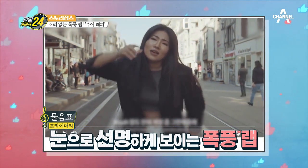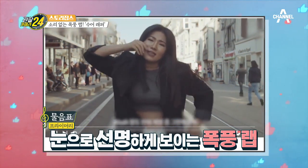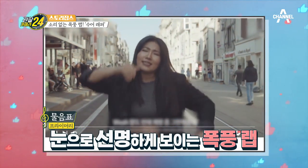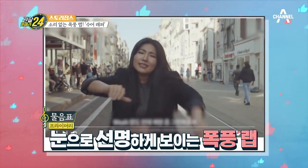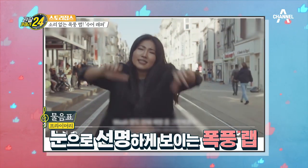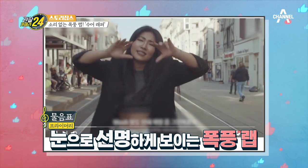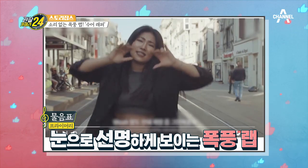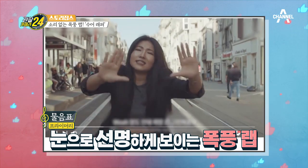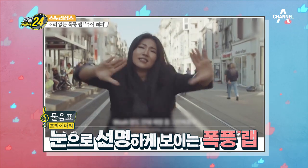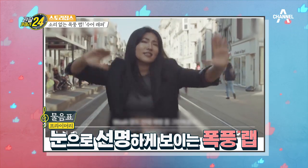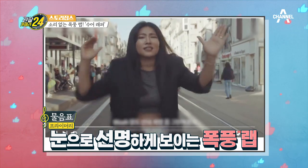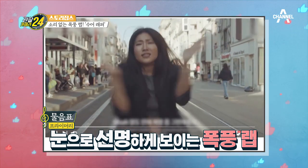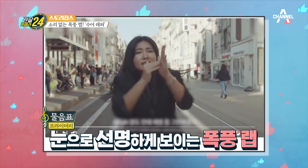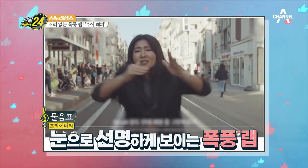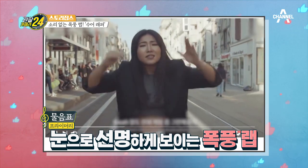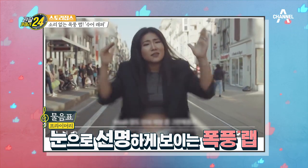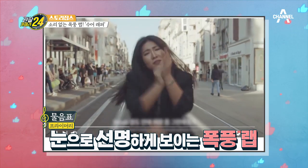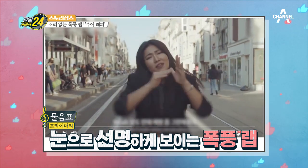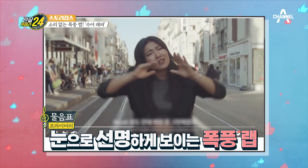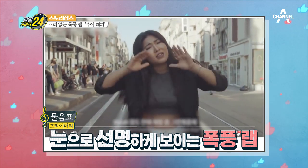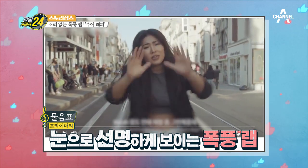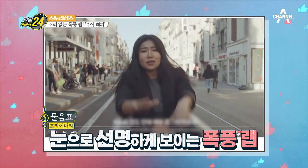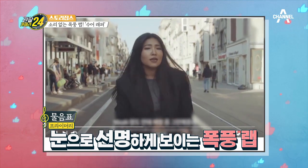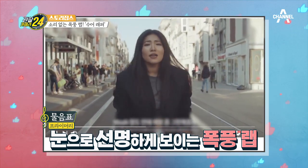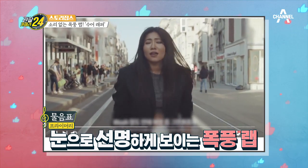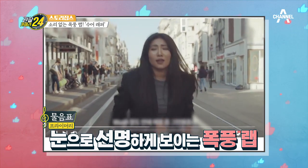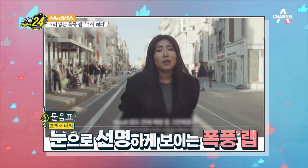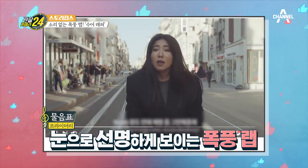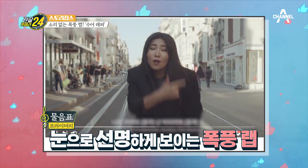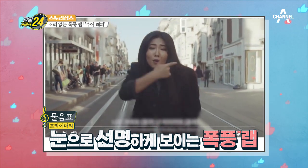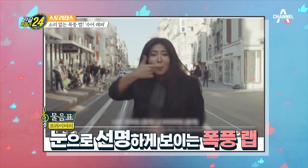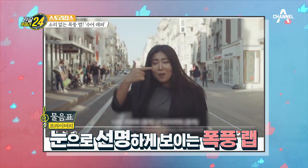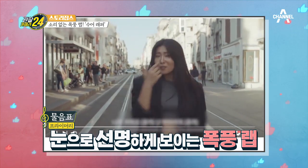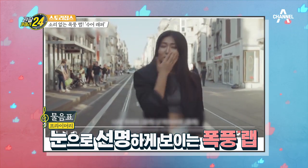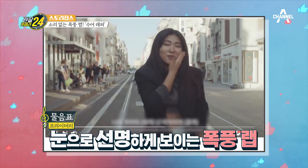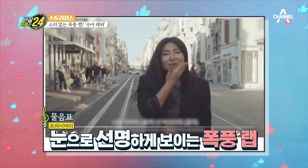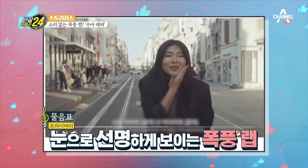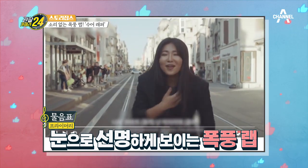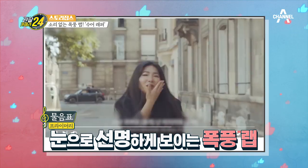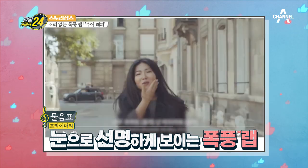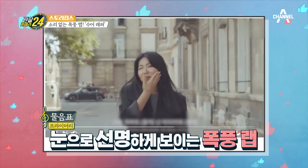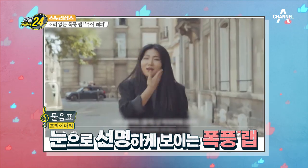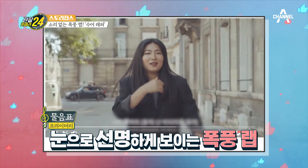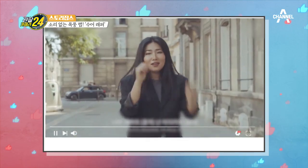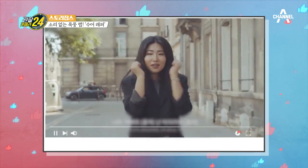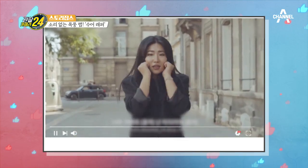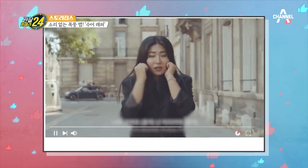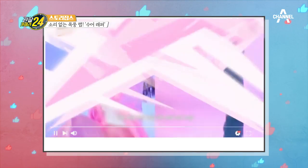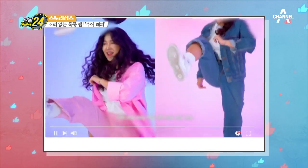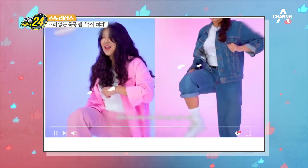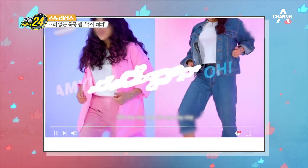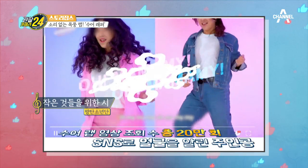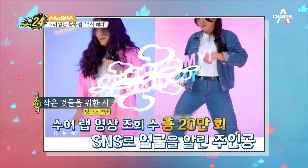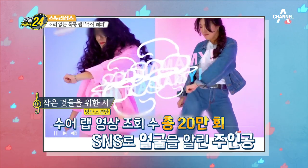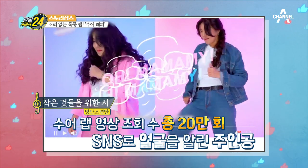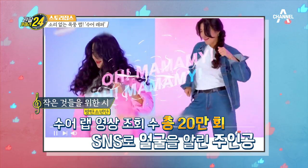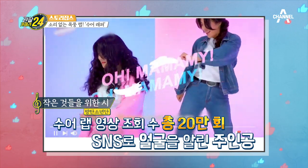두 손과 표정만으로 노래한다. 그야말로 눈으로 보는 속사포 랩. 그녀만의